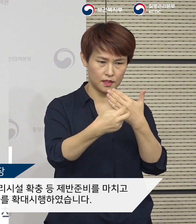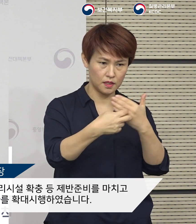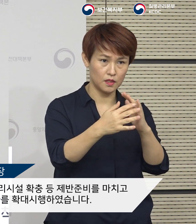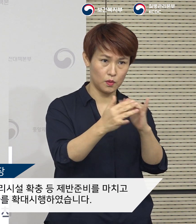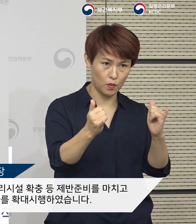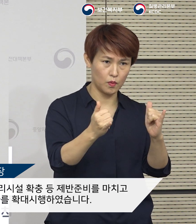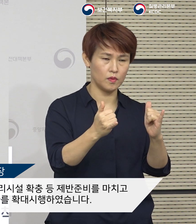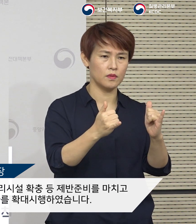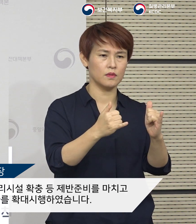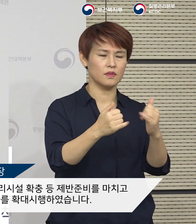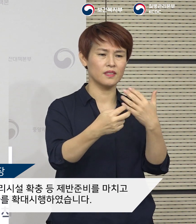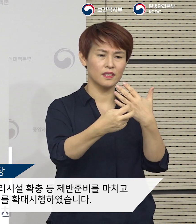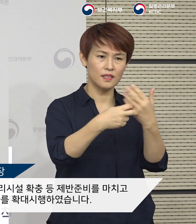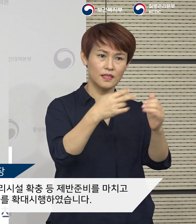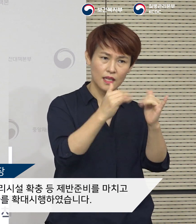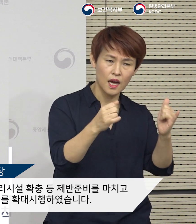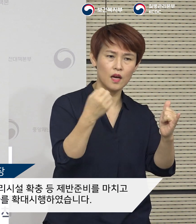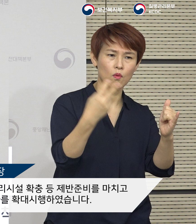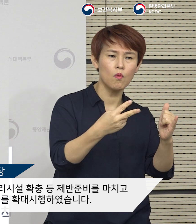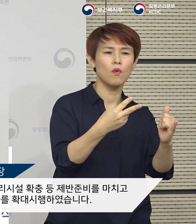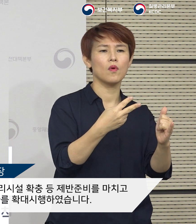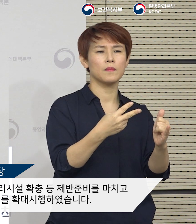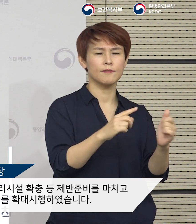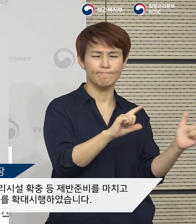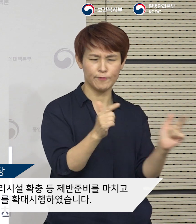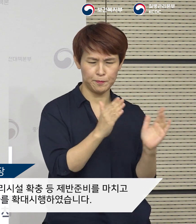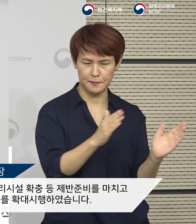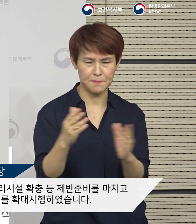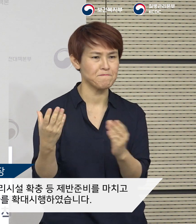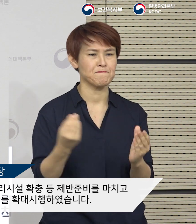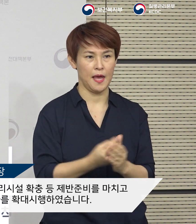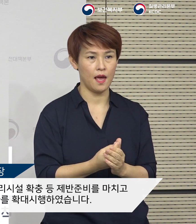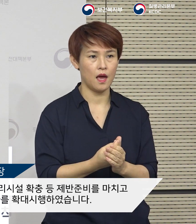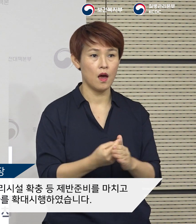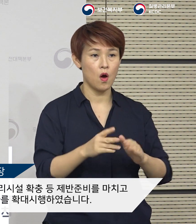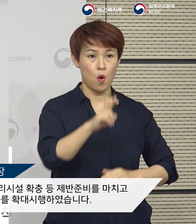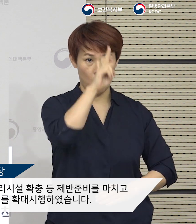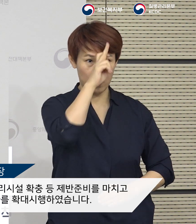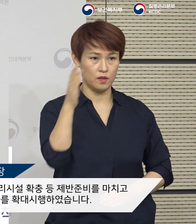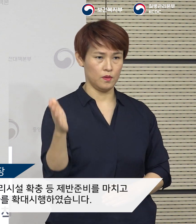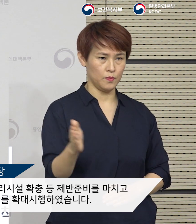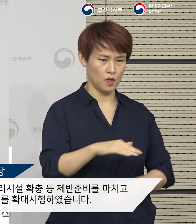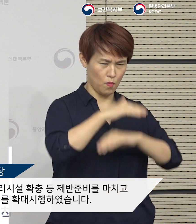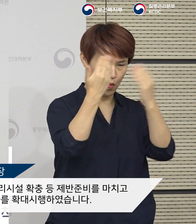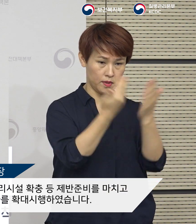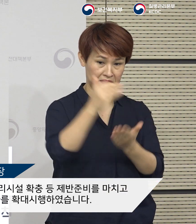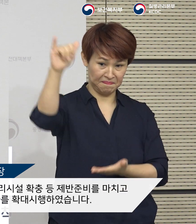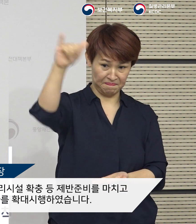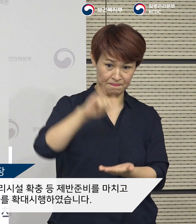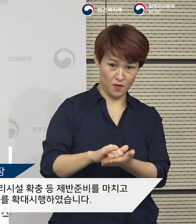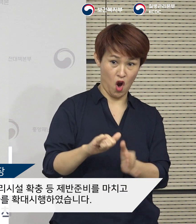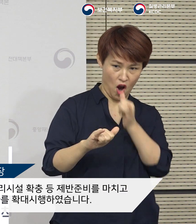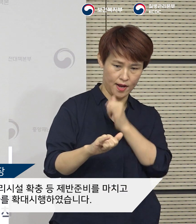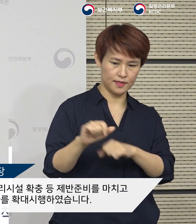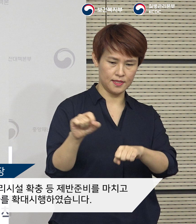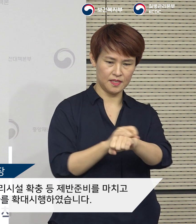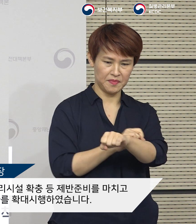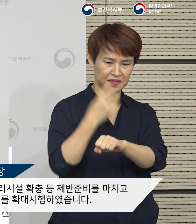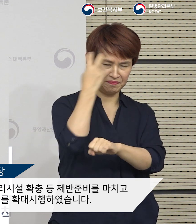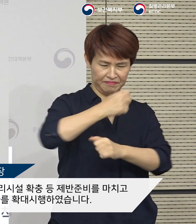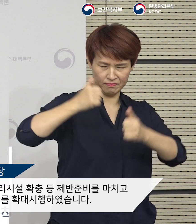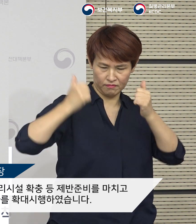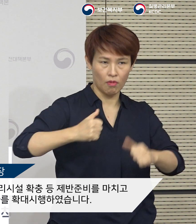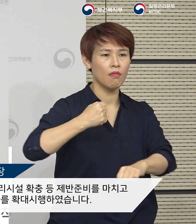배치, 임시 격리시설 확충 등 재반 준비를 마치고 오늘 0시부터 모든 입국자에 대한 특별 입국